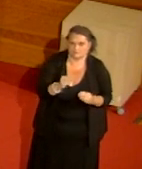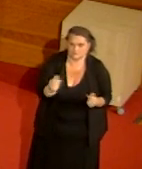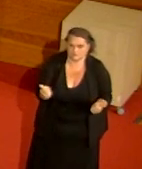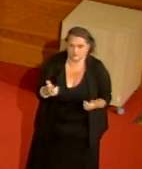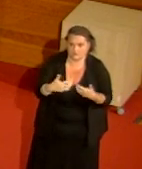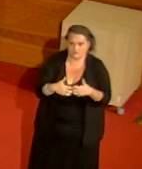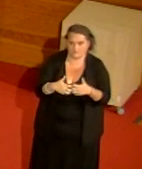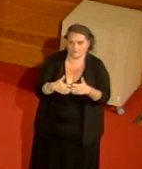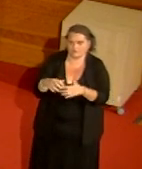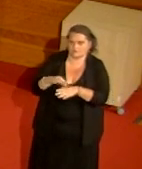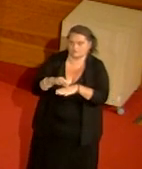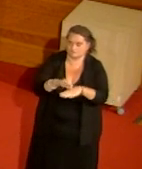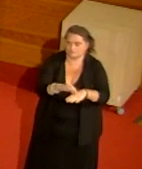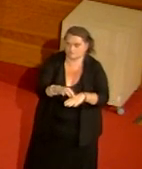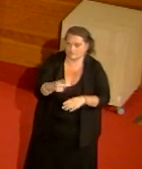cargo de remedi